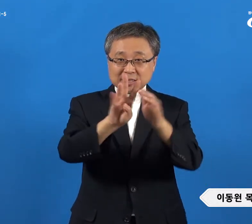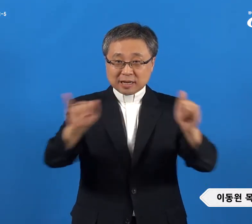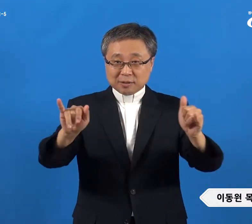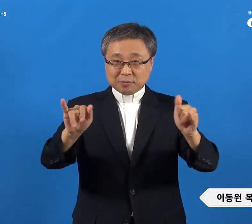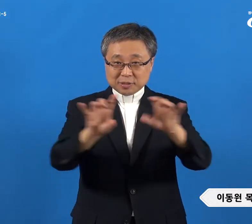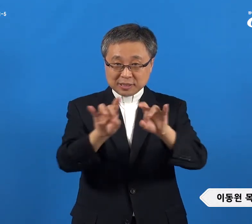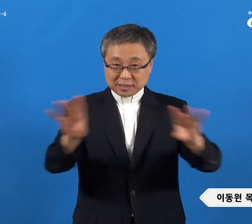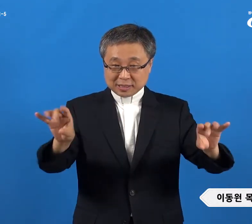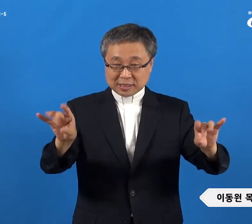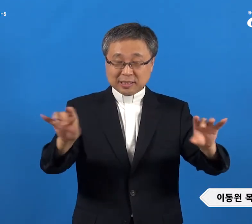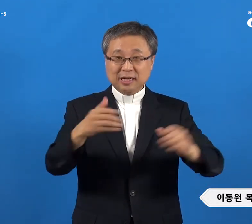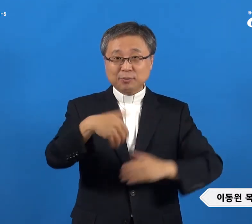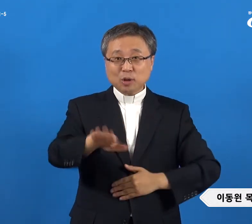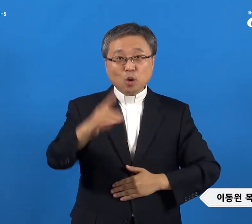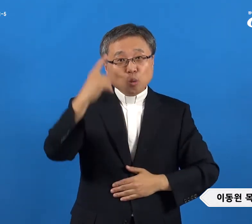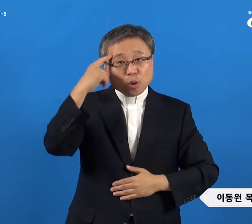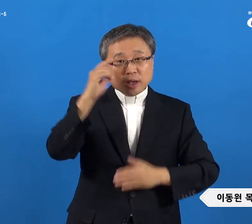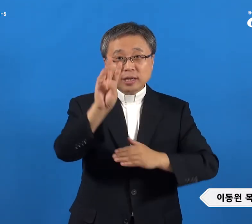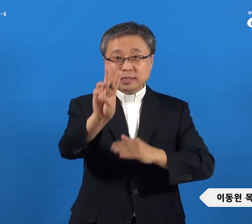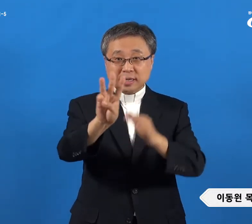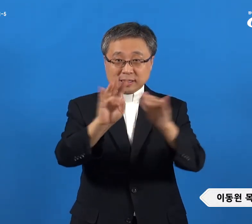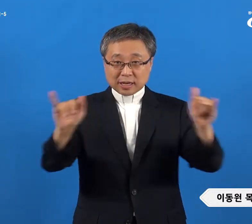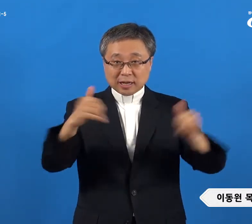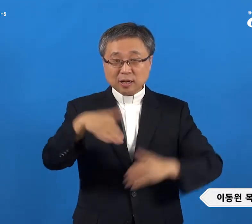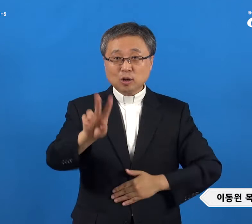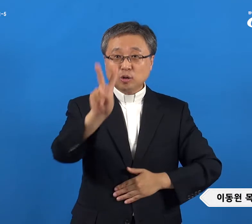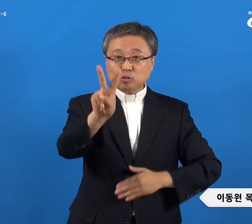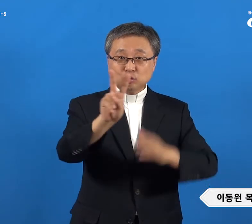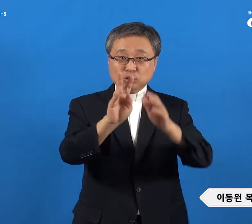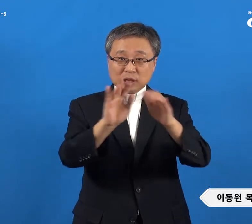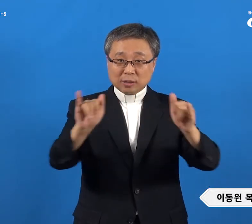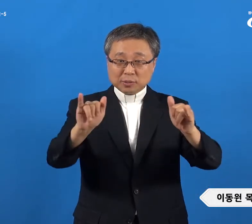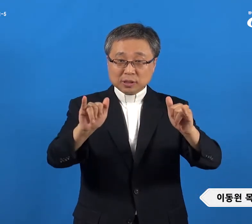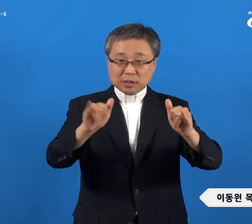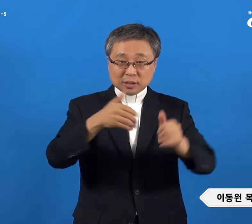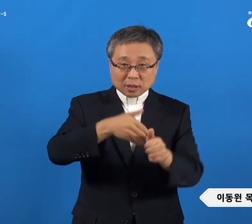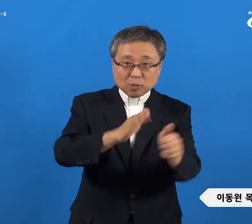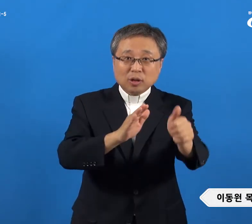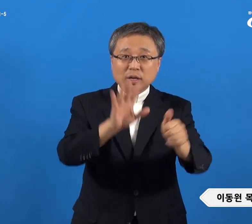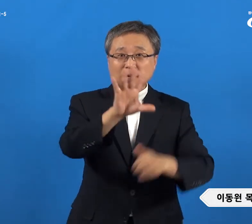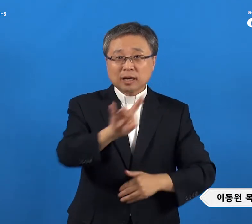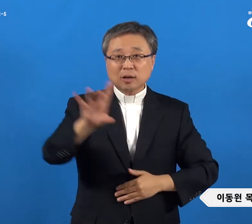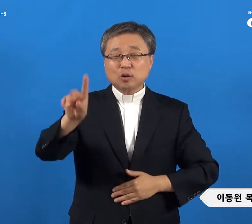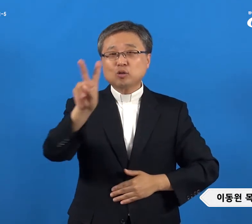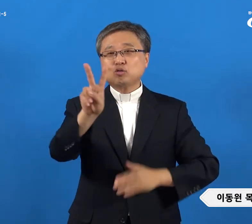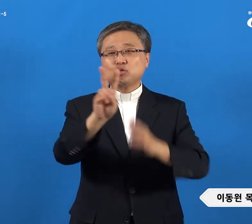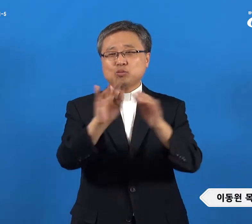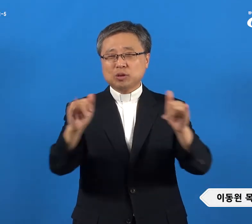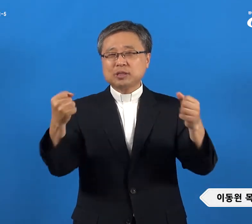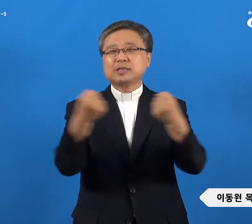3사람. 왜 3명이 나가느냐? 둘씩 내보내면 가끔씩 2분이 싸웁니다.